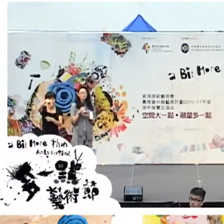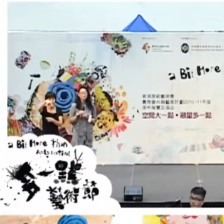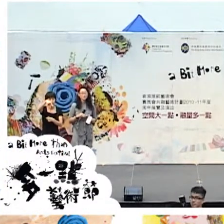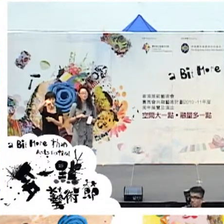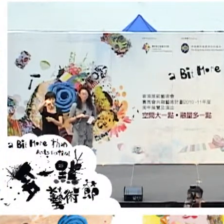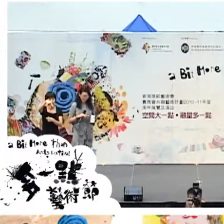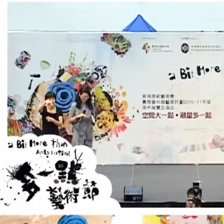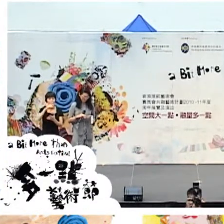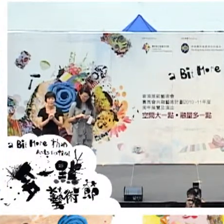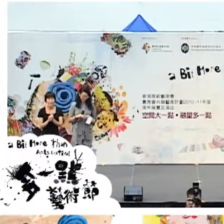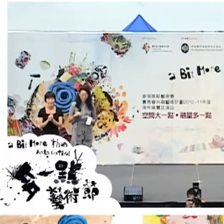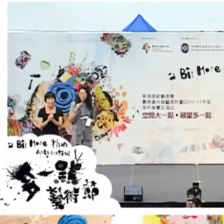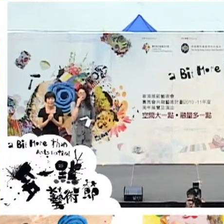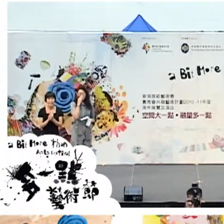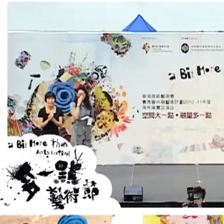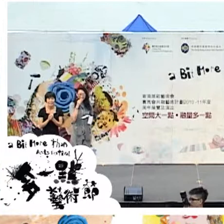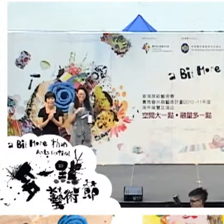Phoebe。